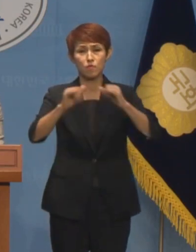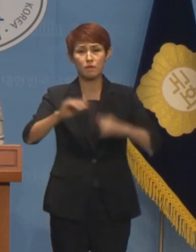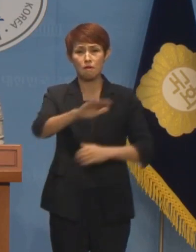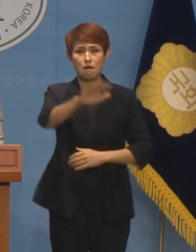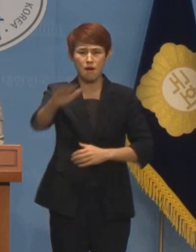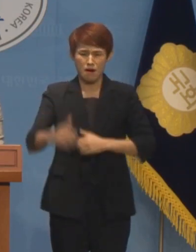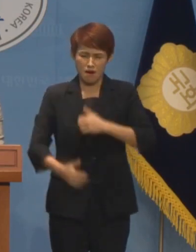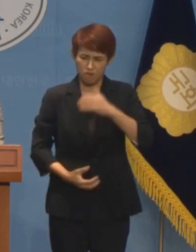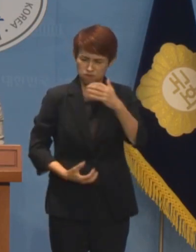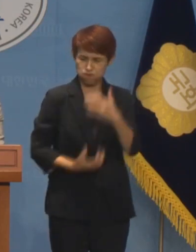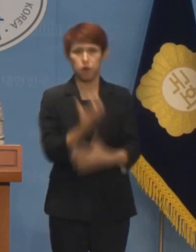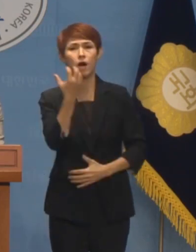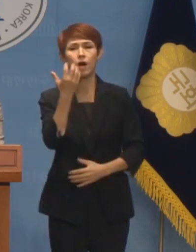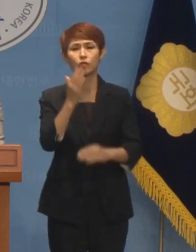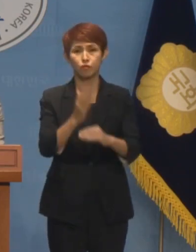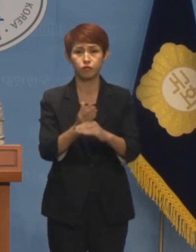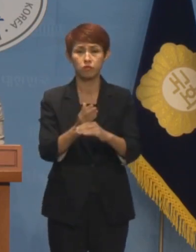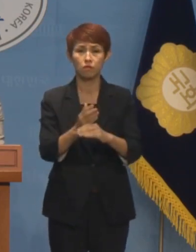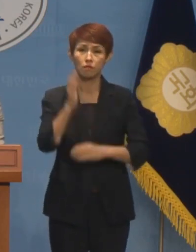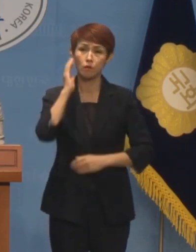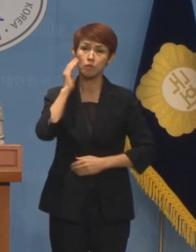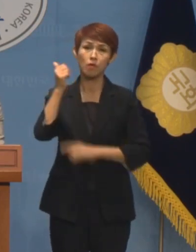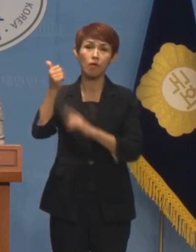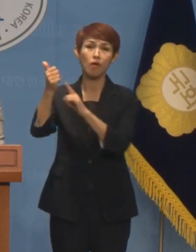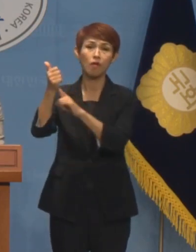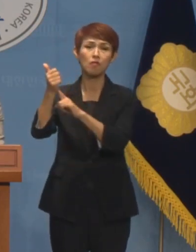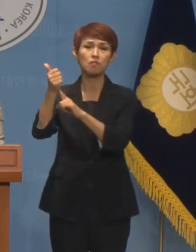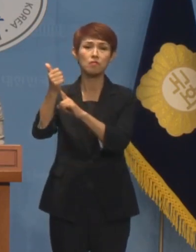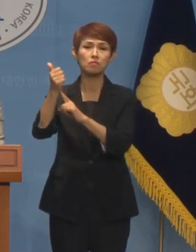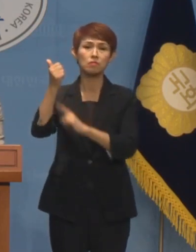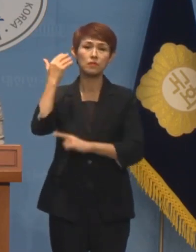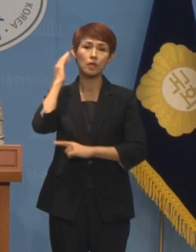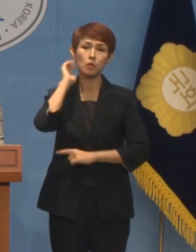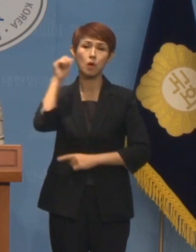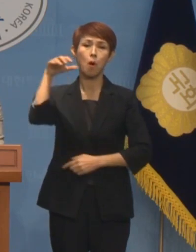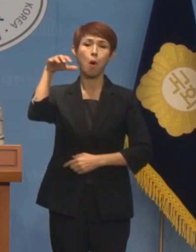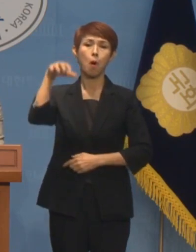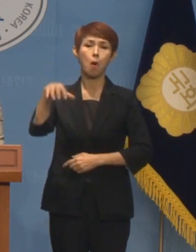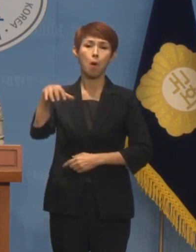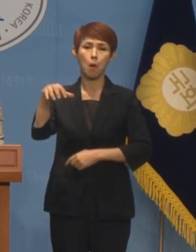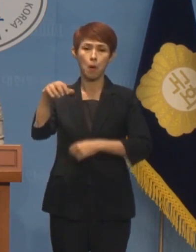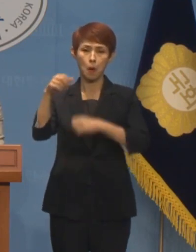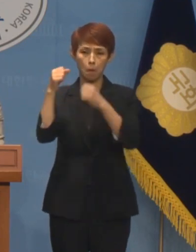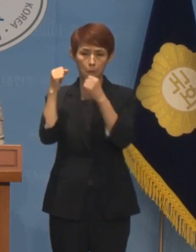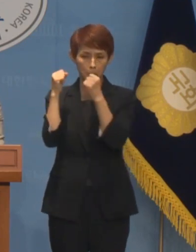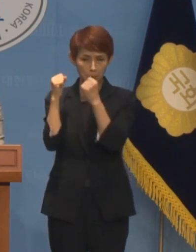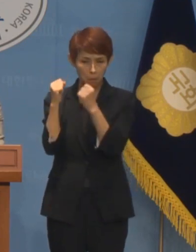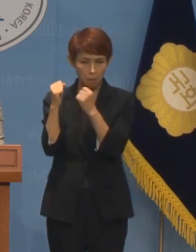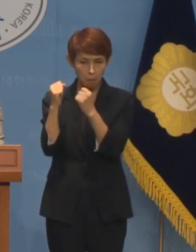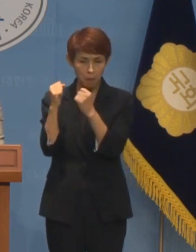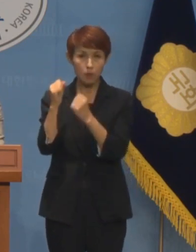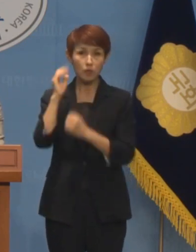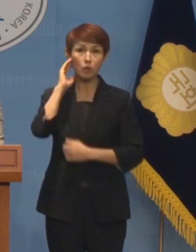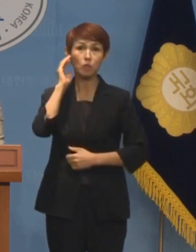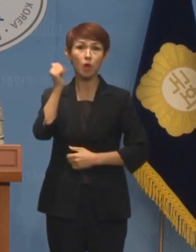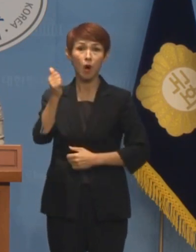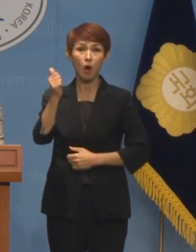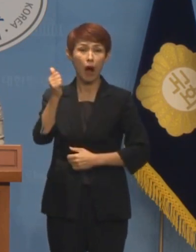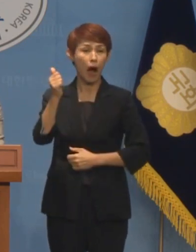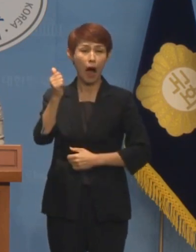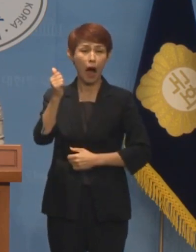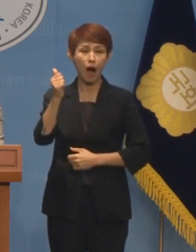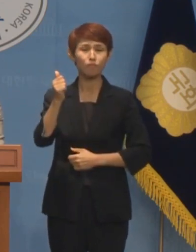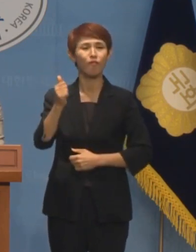터져 나오고 있는데 대통령은 용산 구중 궁궐에 틀어박혀 대통령도 내부도